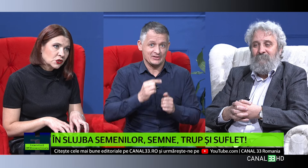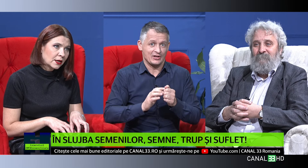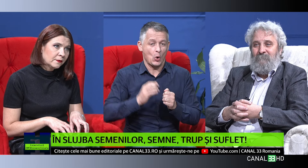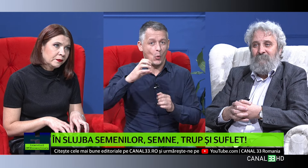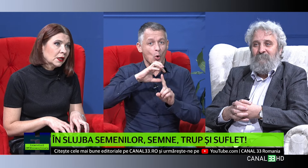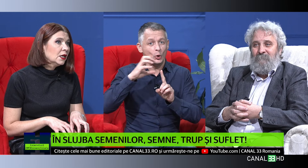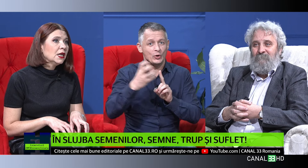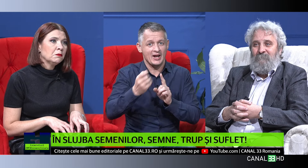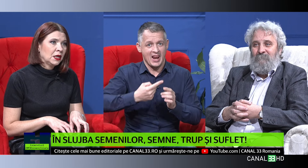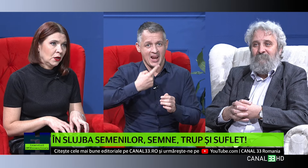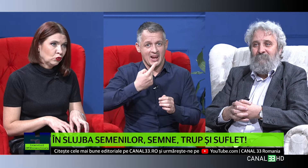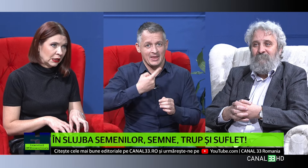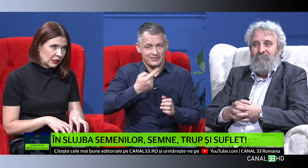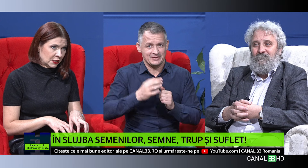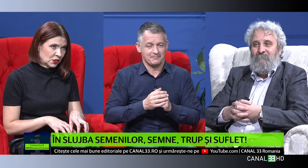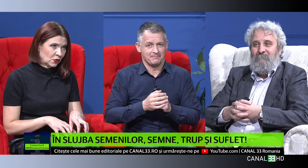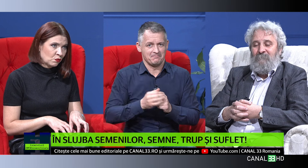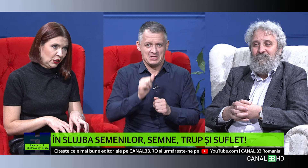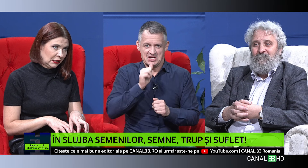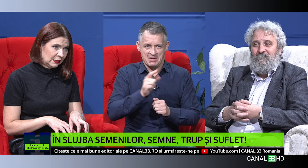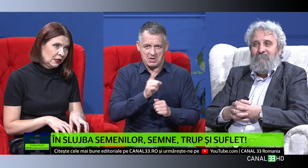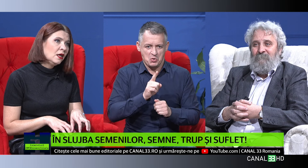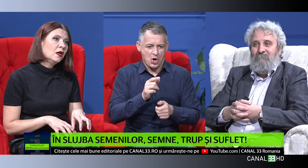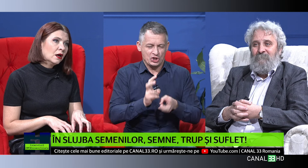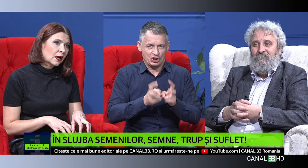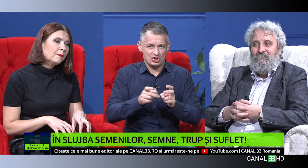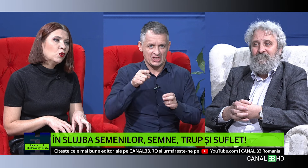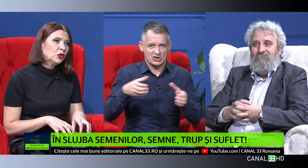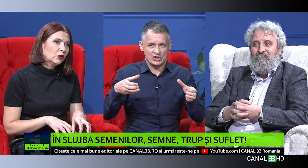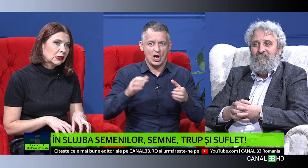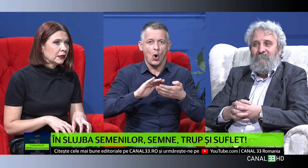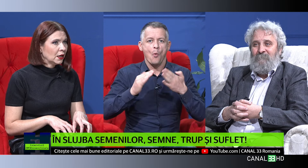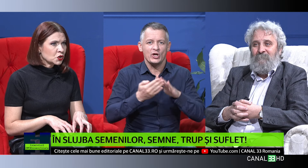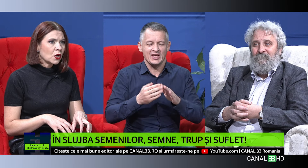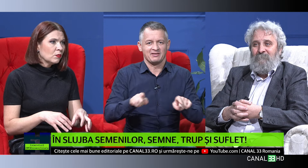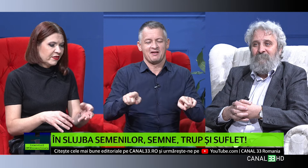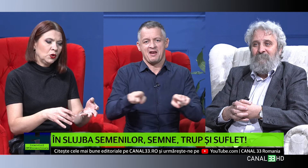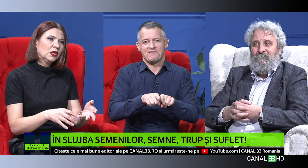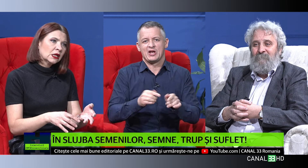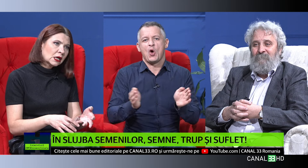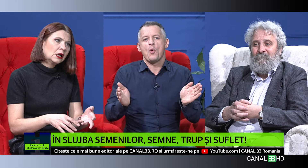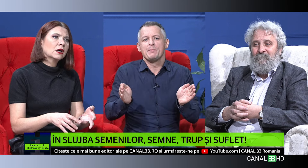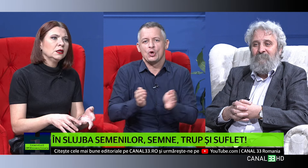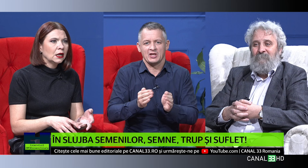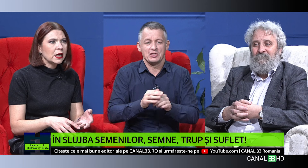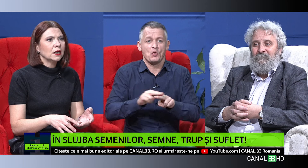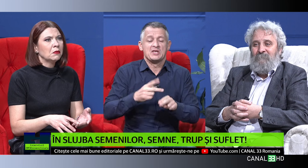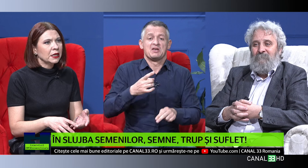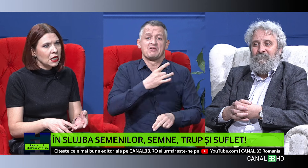cultural-lingvistice. Nimeni nu tratează această comunitate ca pe o minoritate. Așa cum avem minoritatea greacă, italiană,